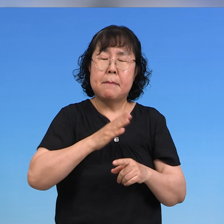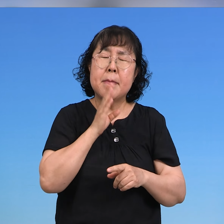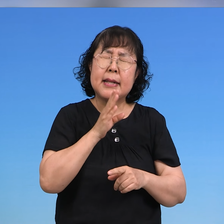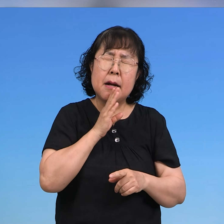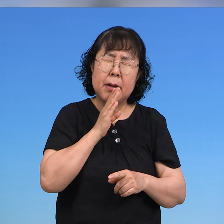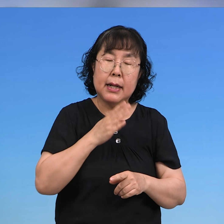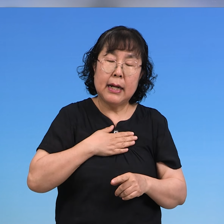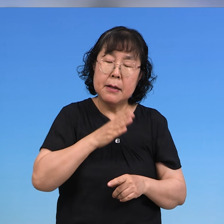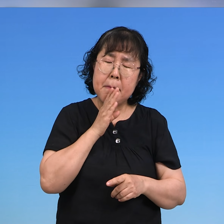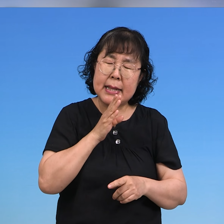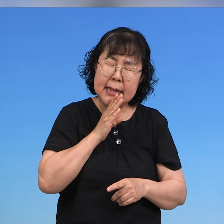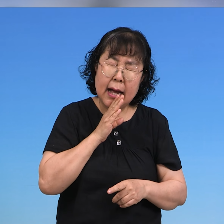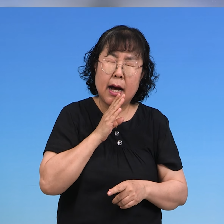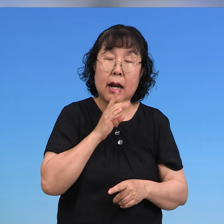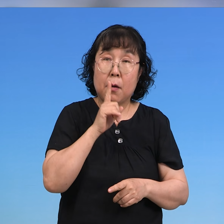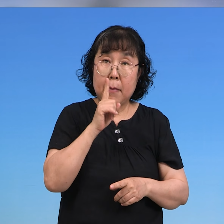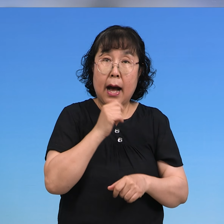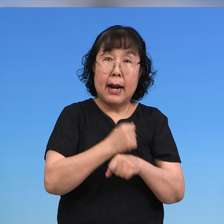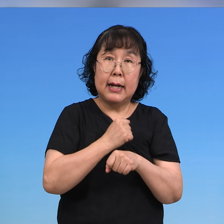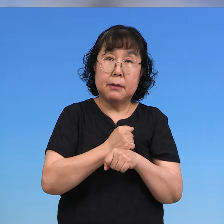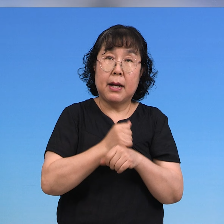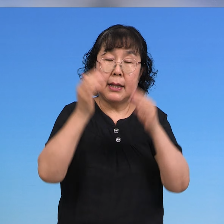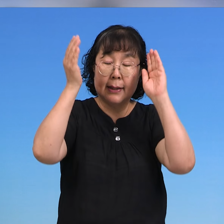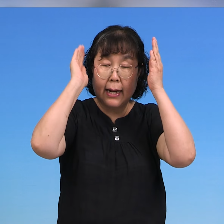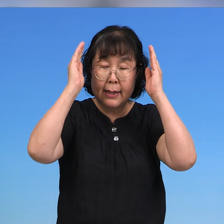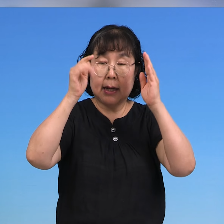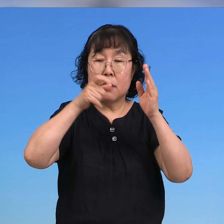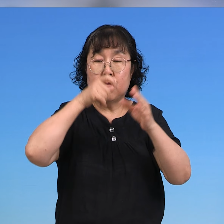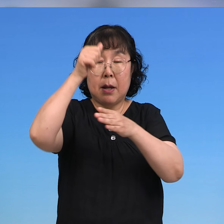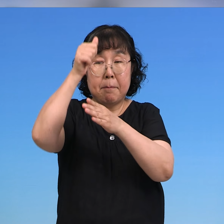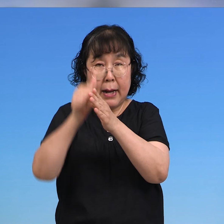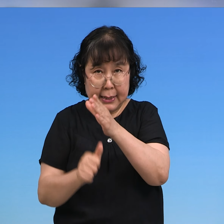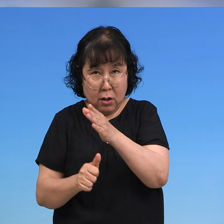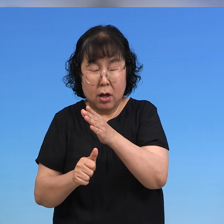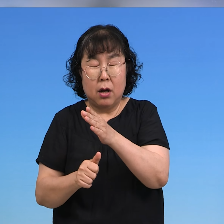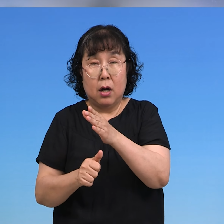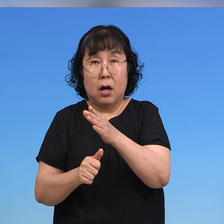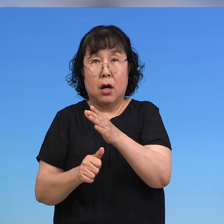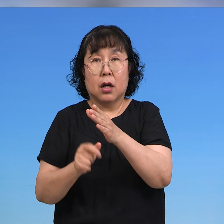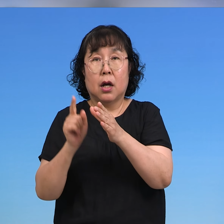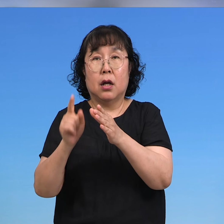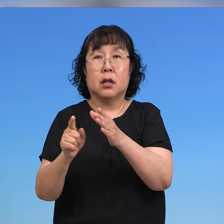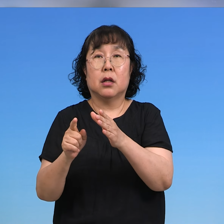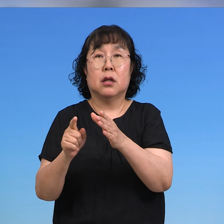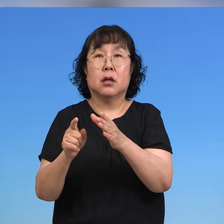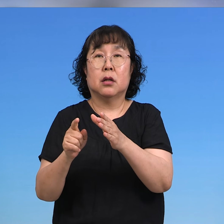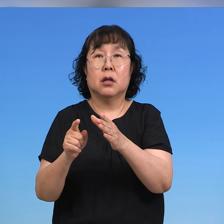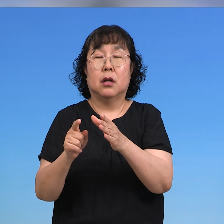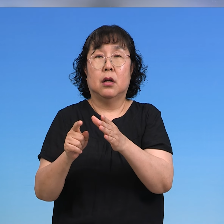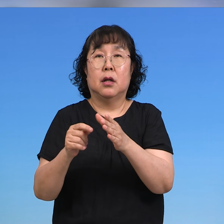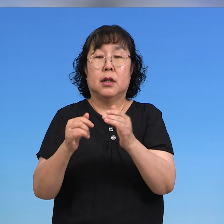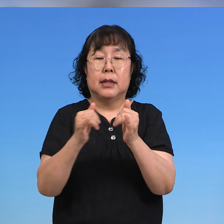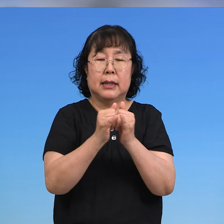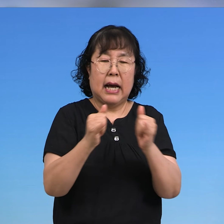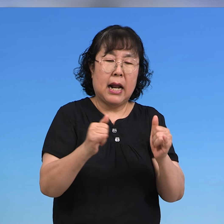물에 빠지는 그 현상을 어떻게 하면 피할 수 있느냐 했더니 온전케 하시는 이인 예수를